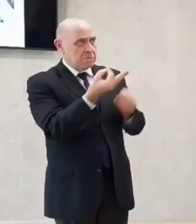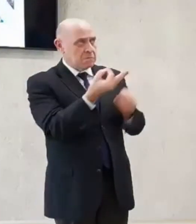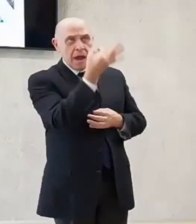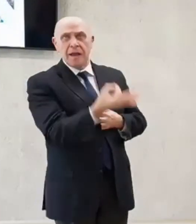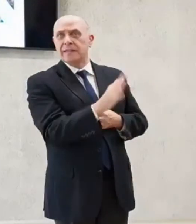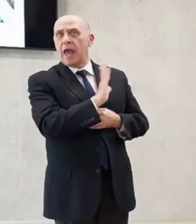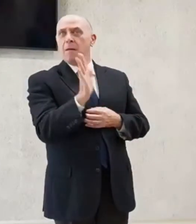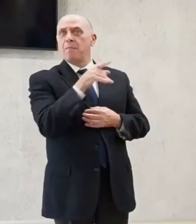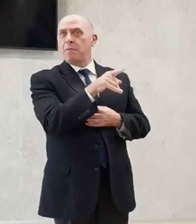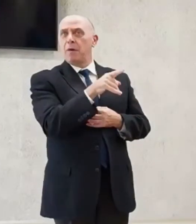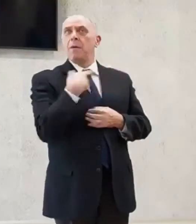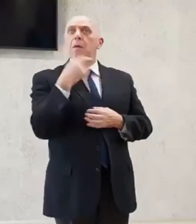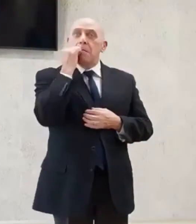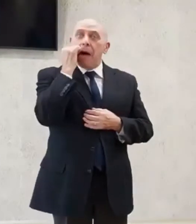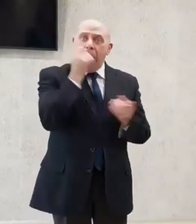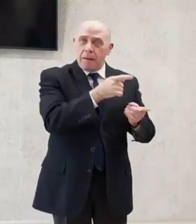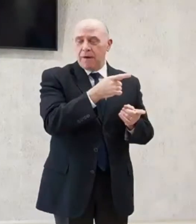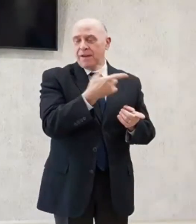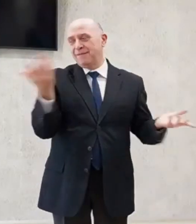una madre speciale